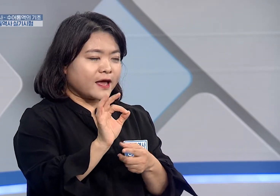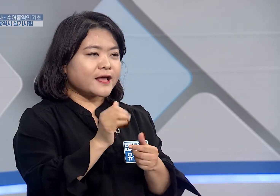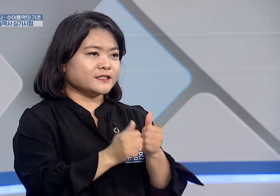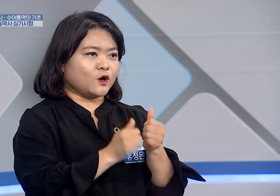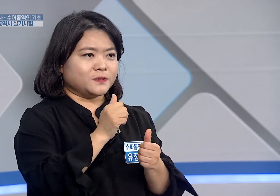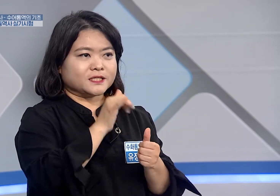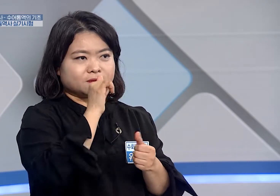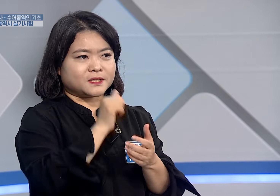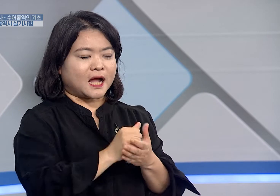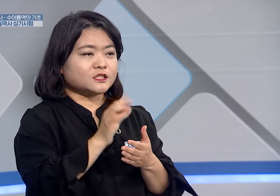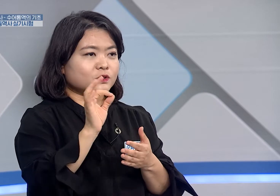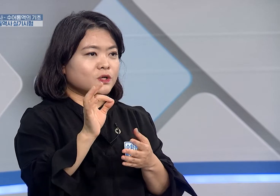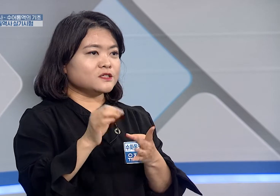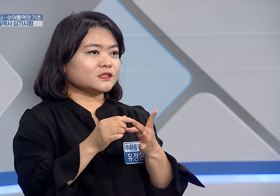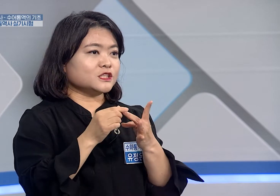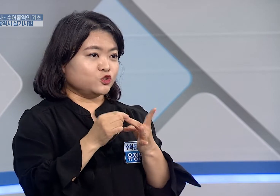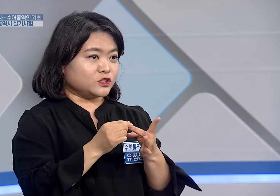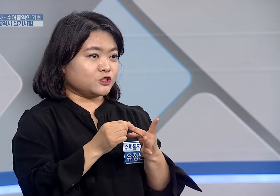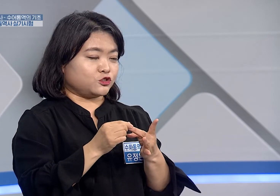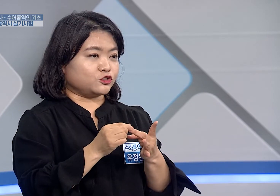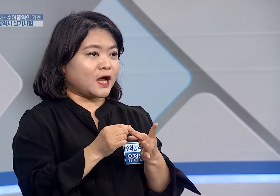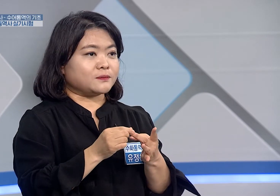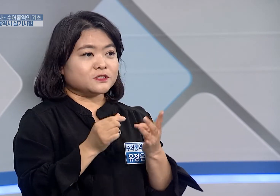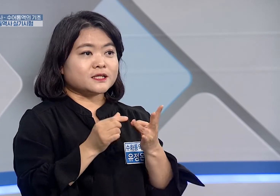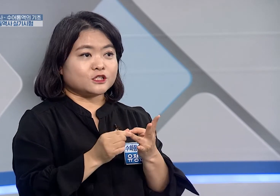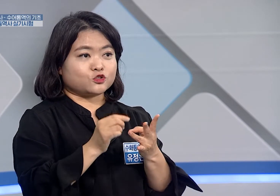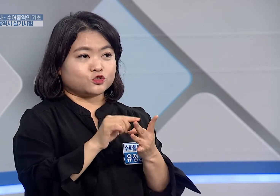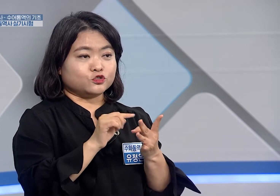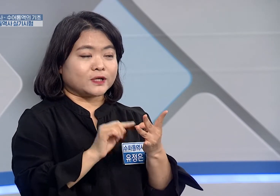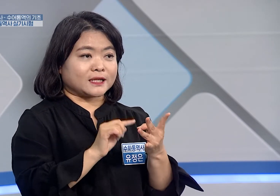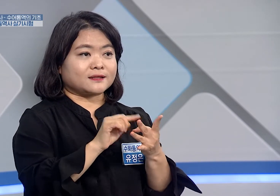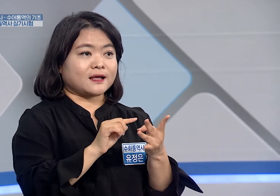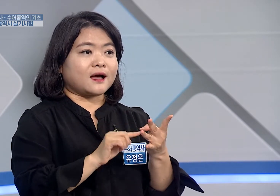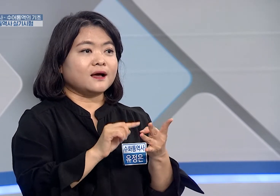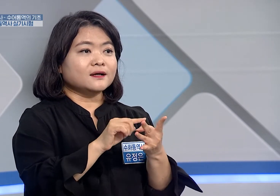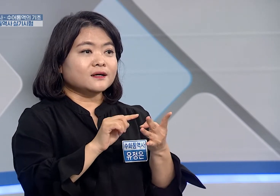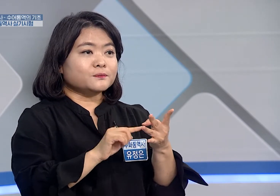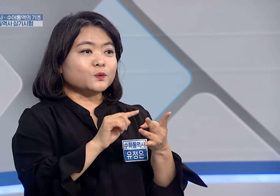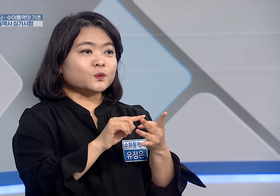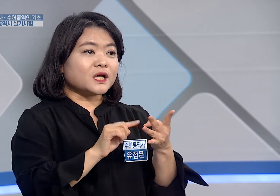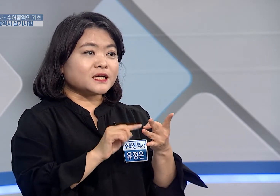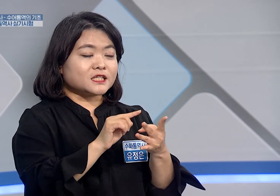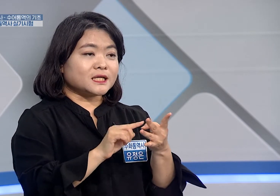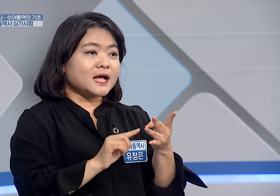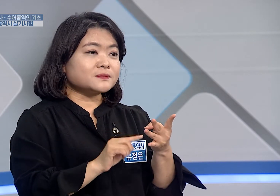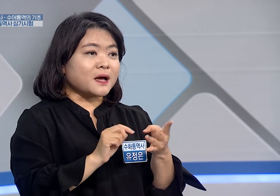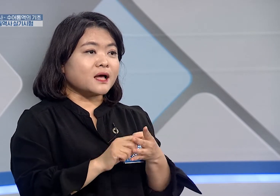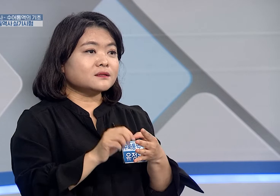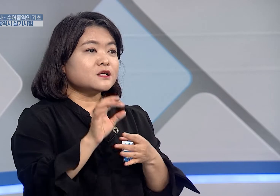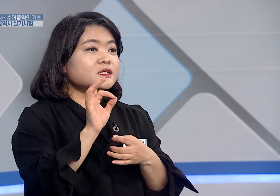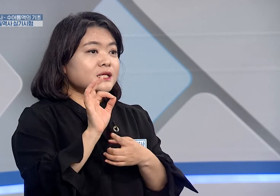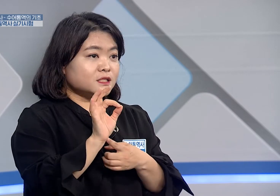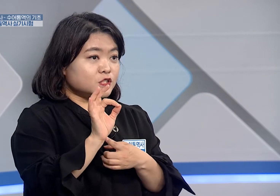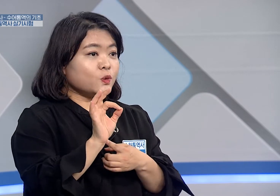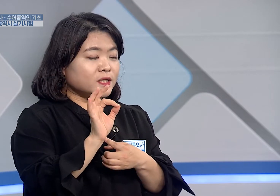10월에 시험이 있습니다. 10월 역시 둘째 주 아니면 셋째 주 왔다 갔다 변동사항이 있긴 하지만 10월이라는